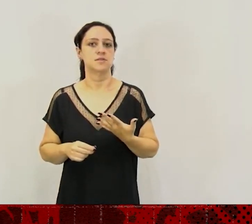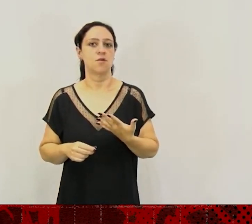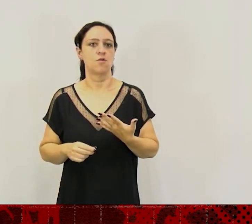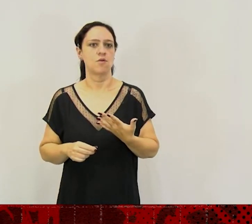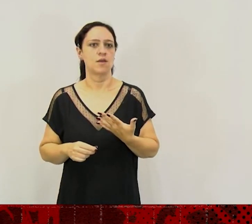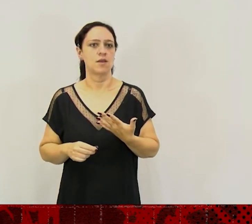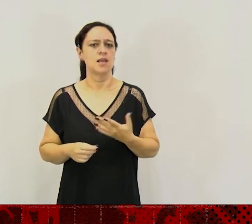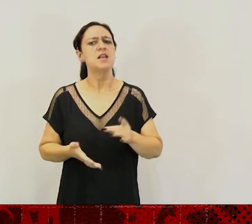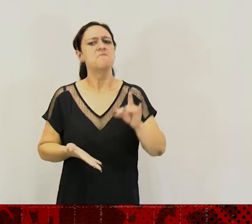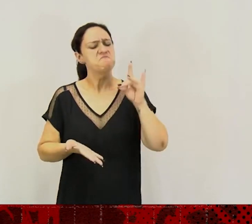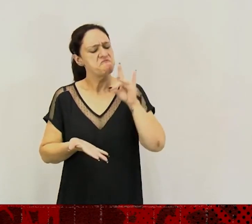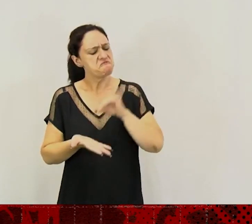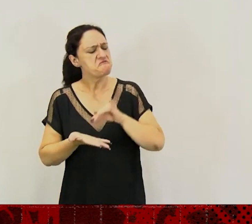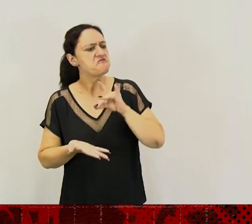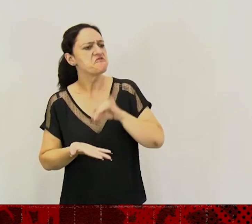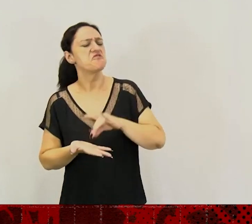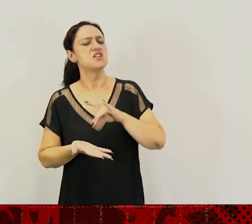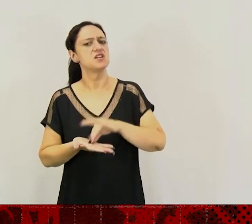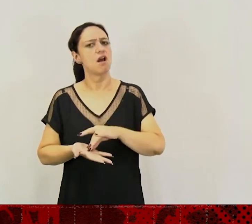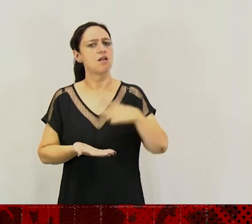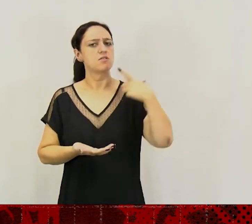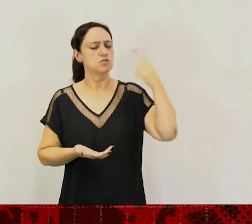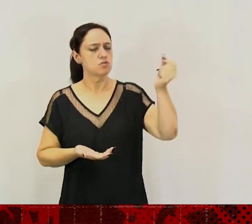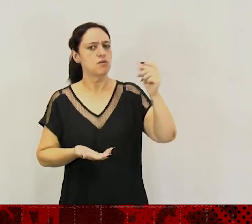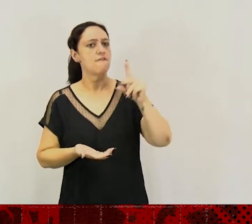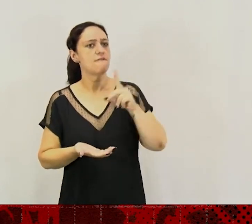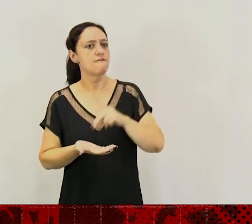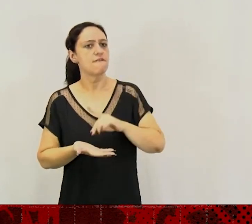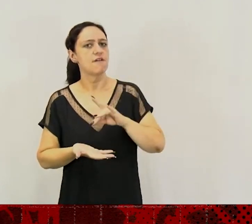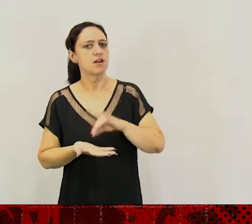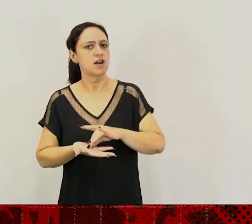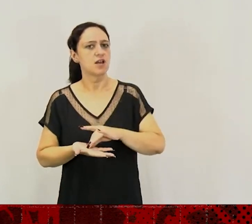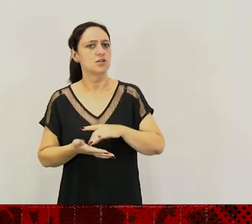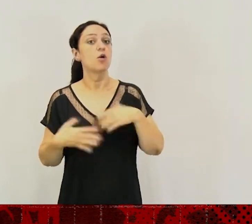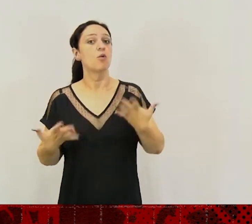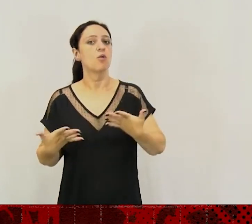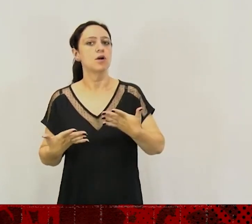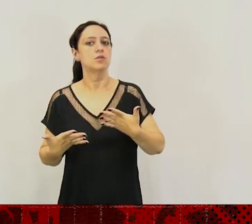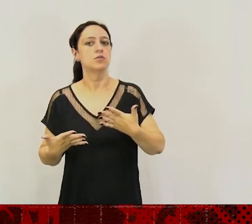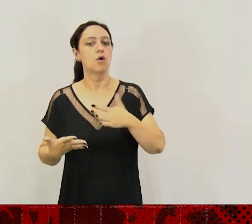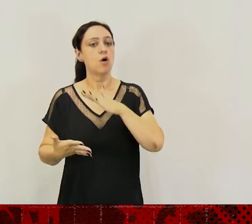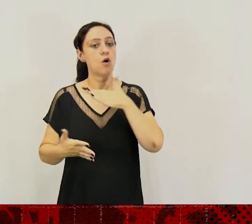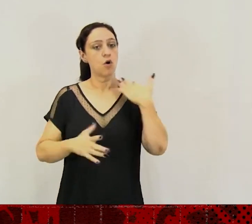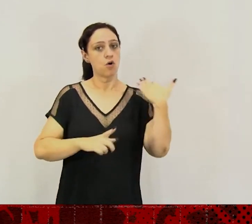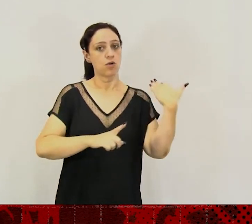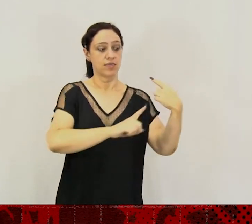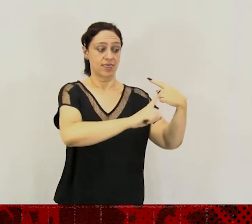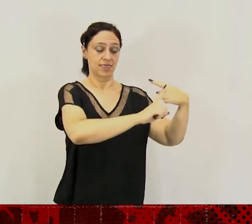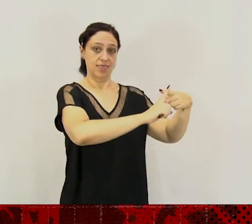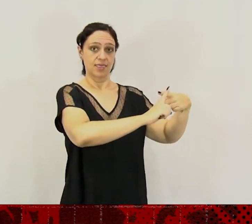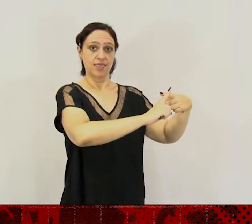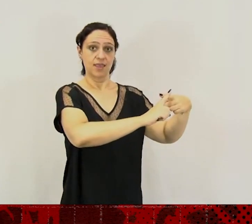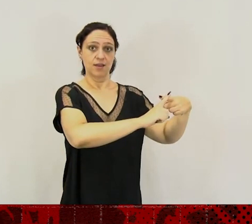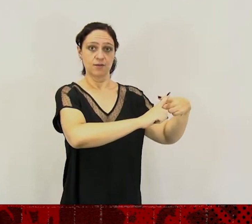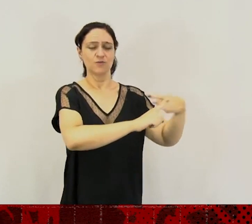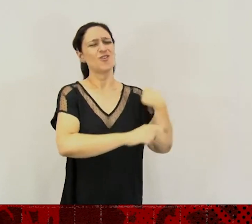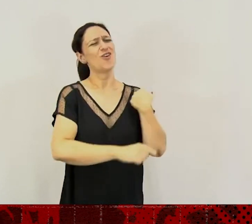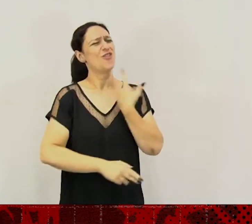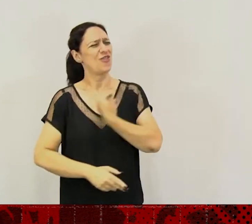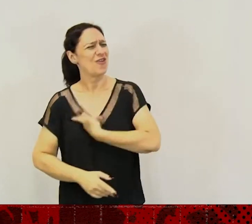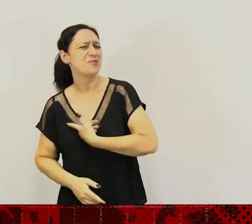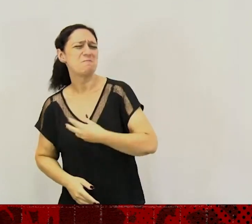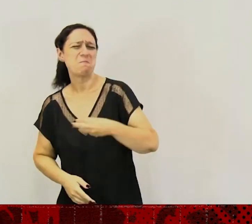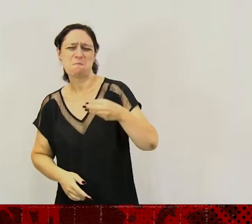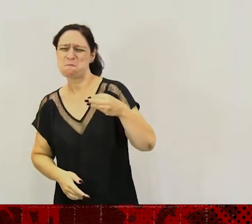confirmou essa escolha lá na cruz. Mesmo depois que nós caímos,